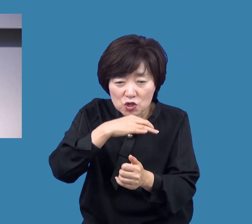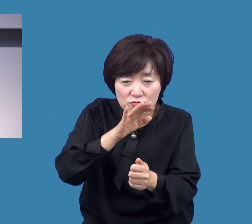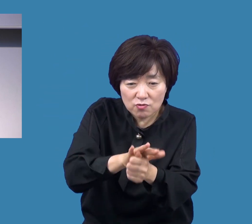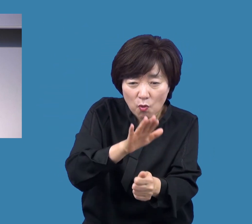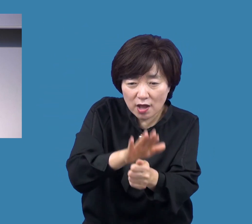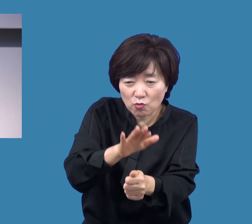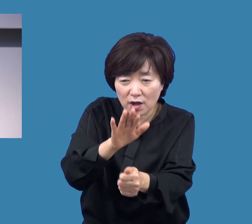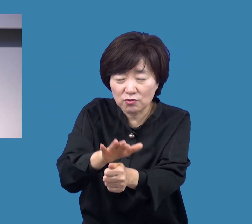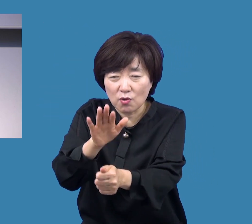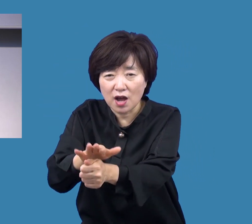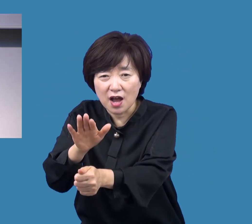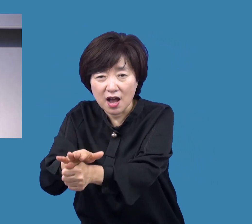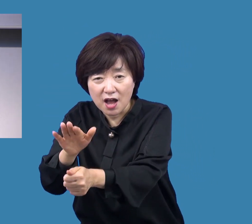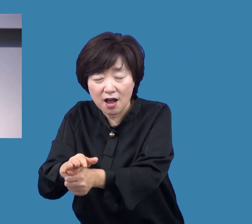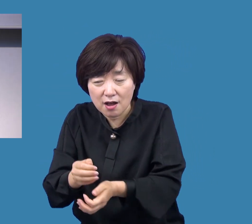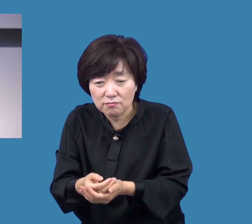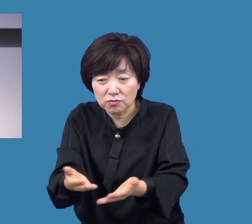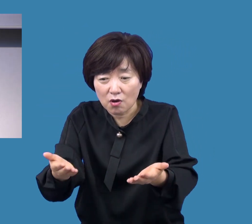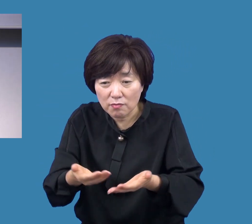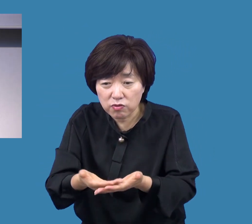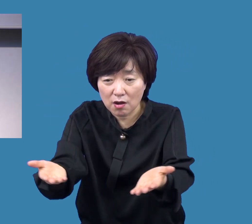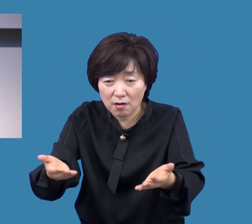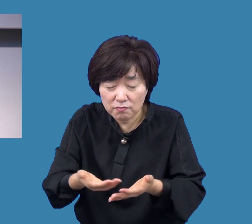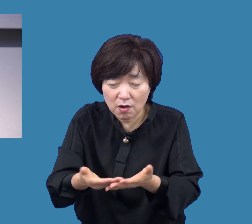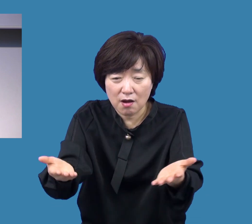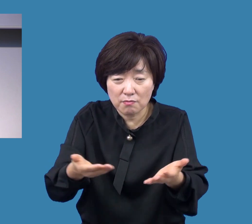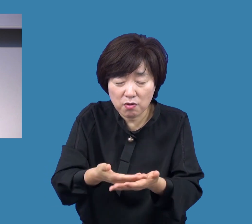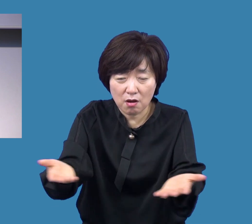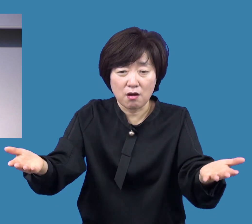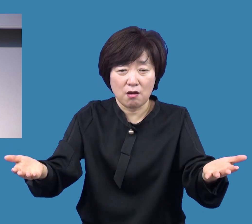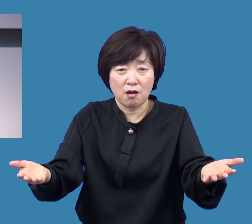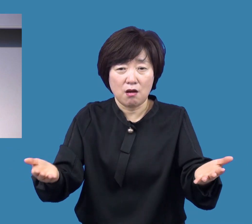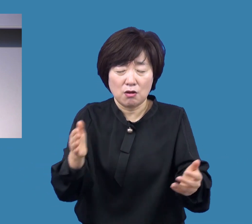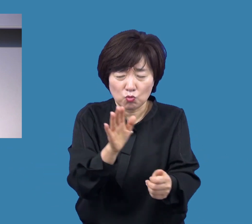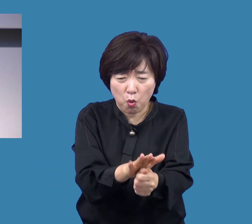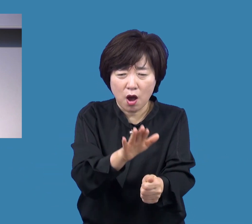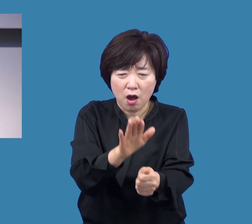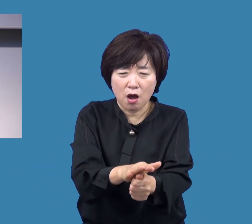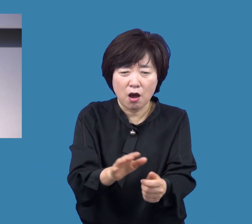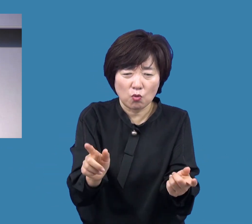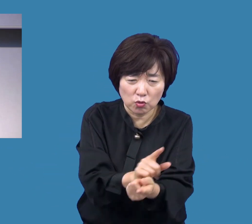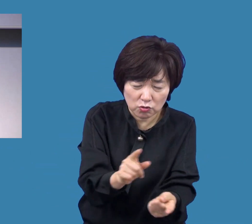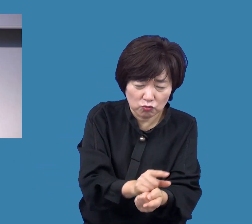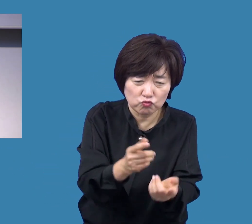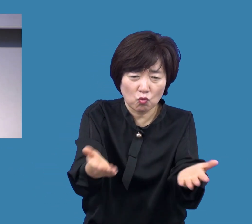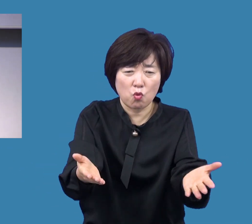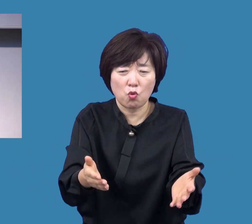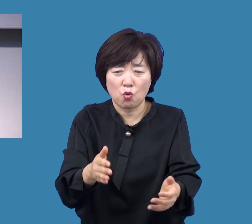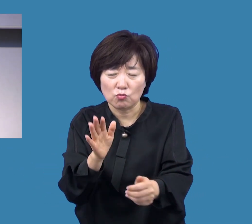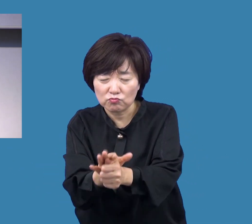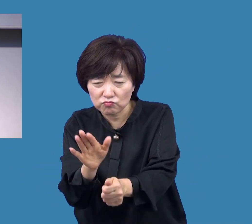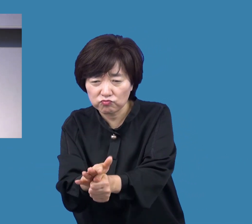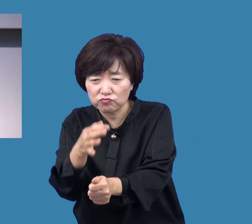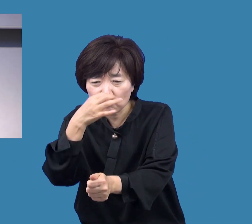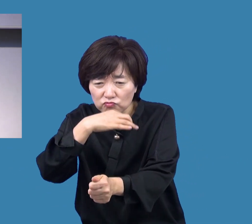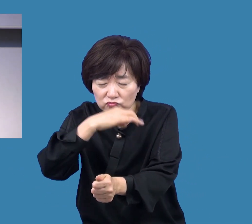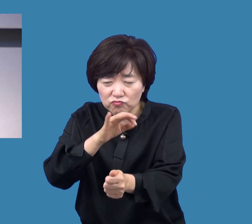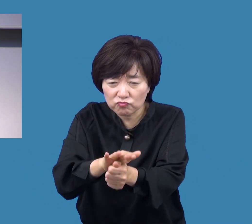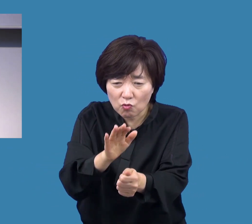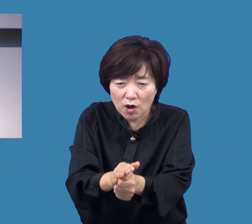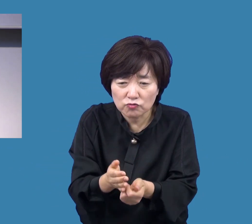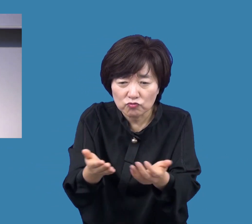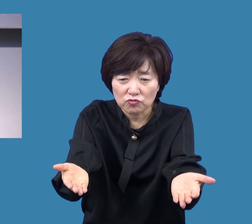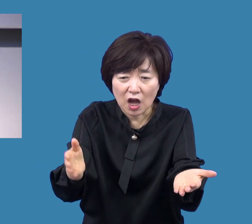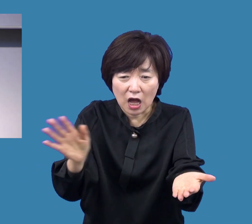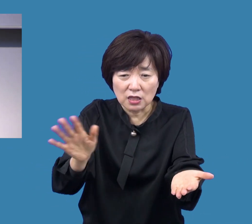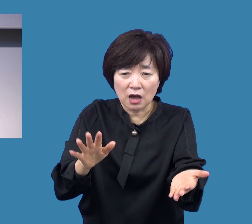있지 않으면, 주어진 은사를 사용해서 누군가를 계속 뭐 돕고 고치고 뭐 하고 계속 사용하고 있지